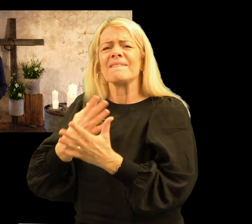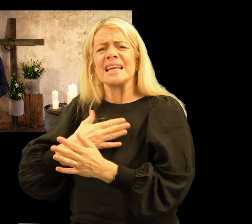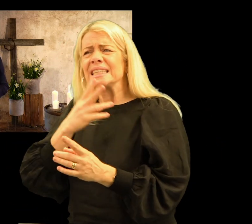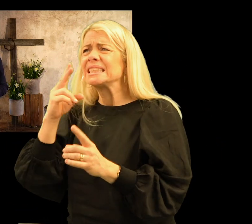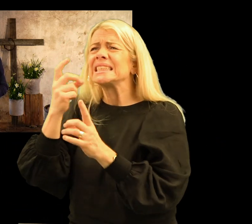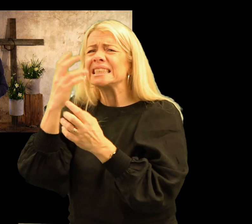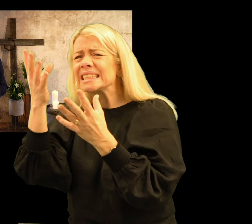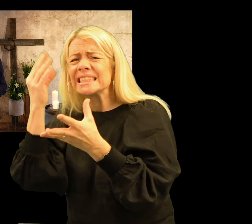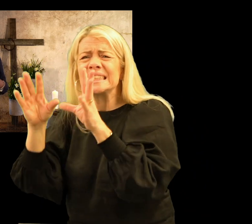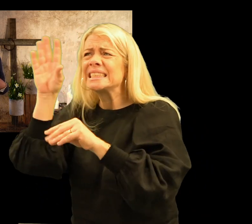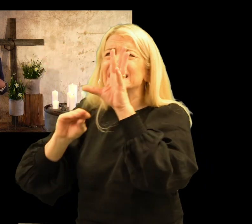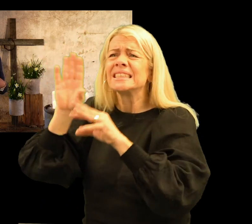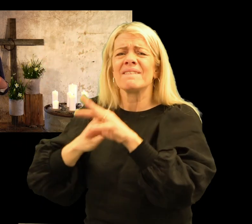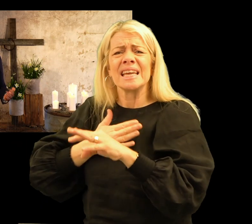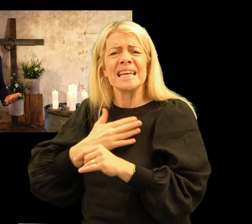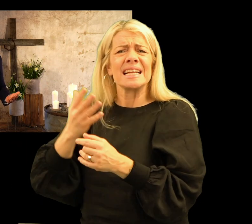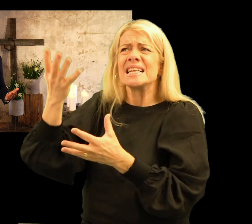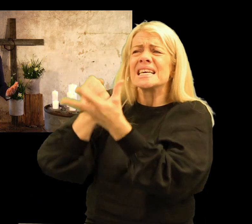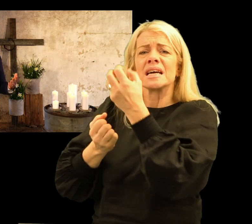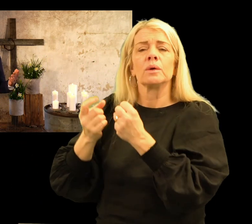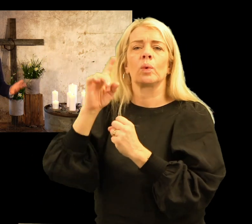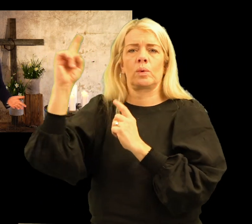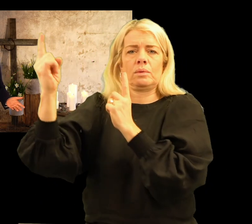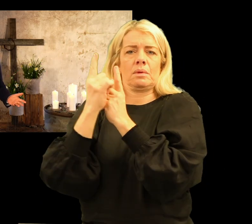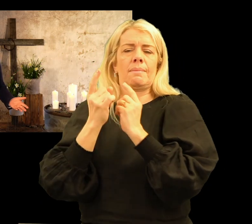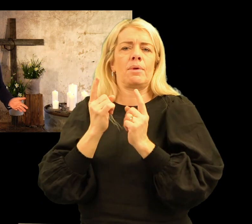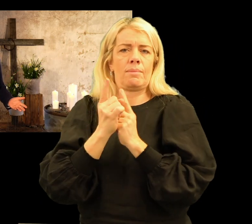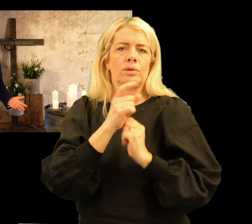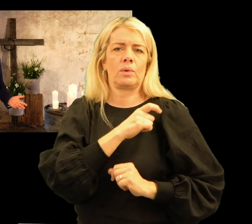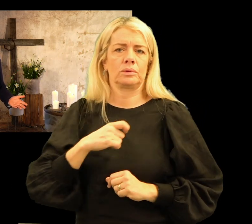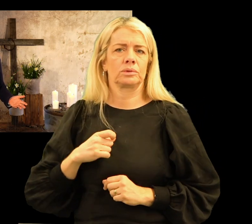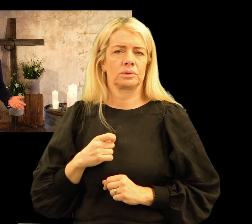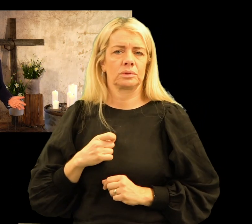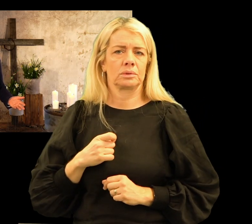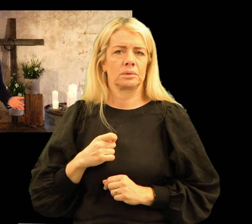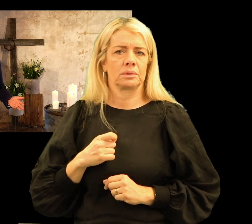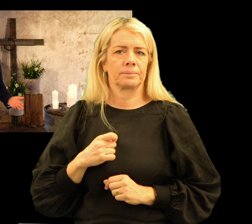och när vi strävar efter det här, när vi ber och längtar, så möter Gud oss.